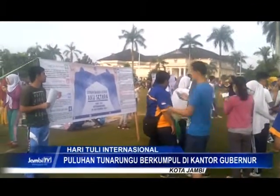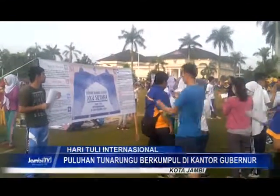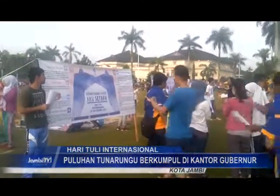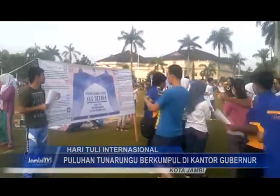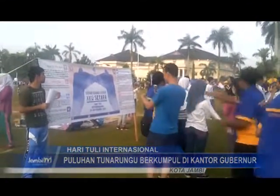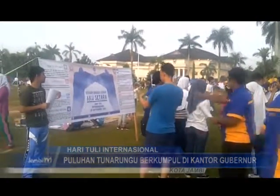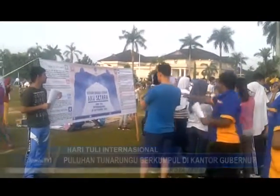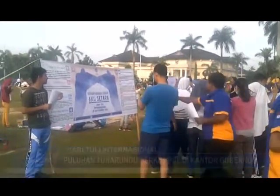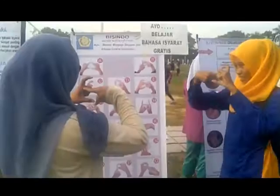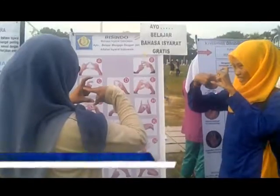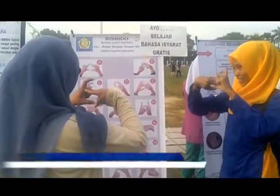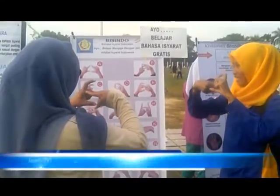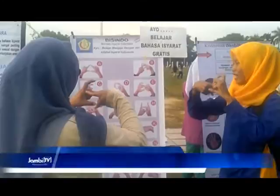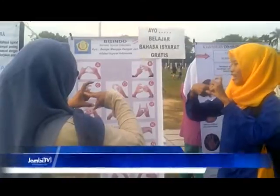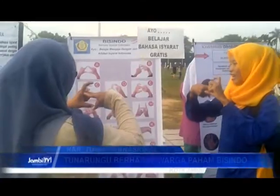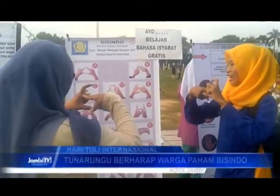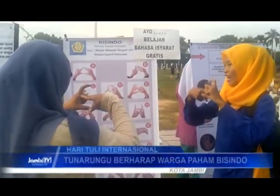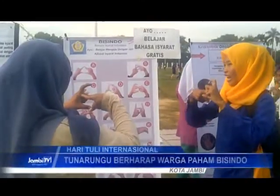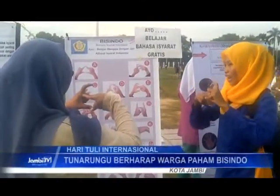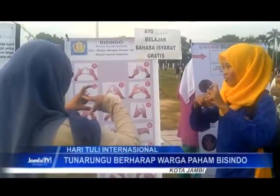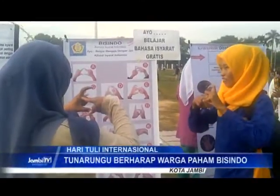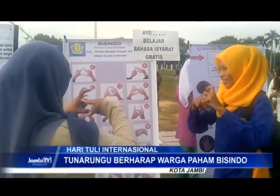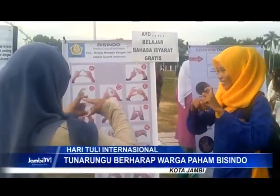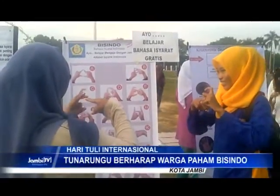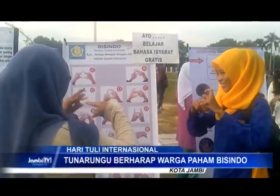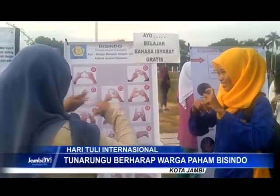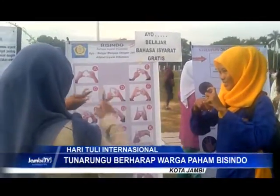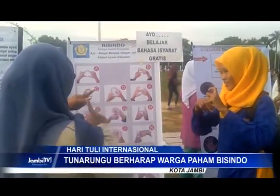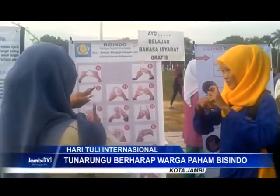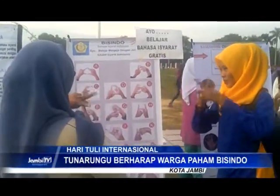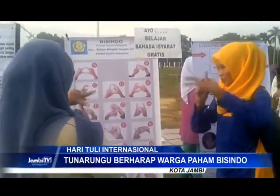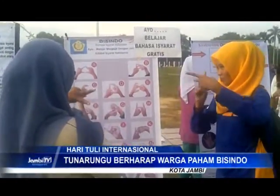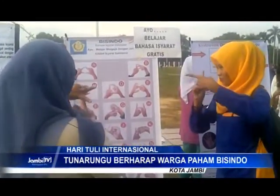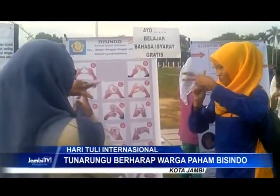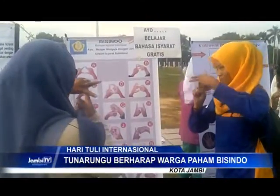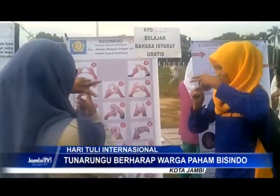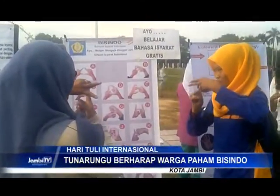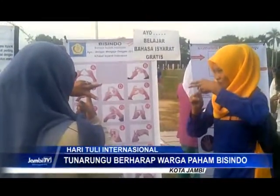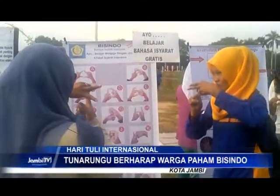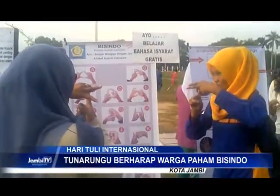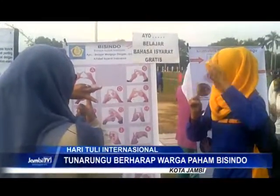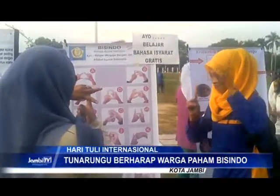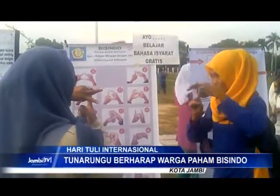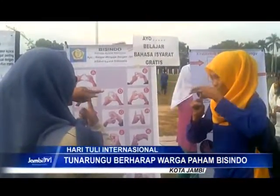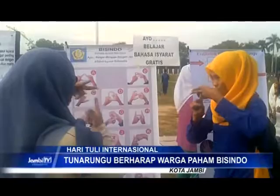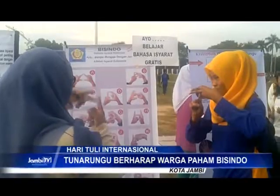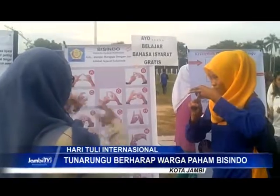pendengaran. Salah satu tujuan aksi yang dilakukan para penderita tunarungu ini agar masyarakat umum dapat